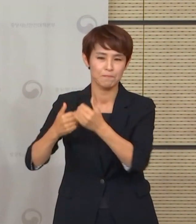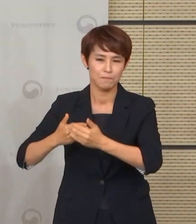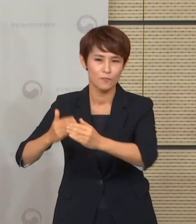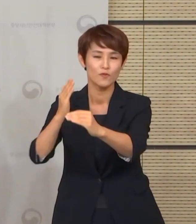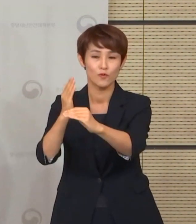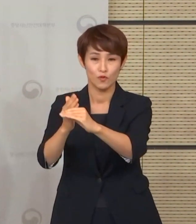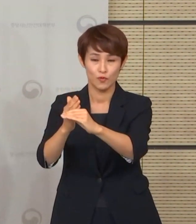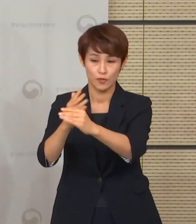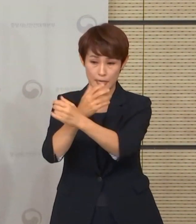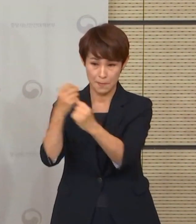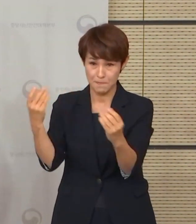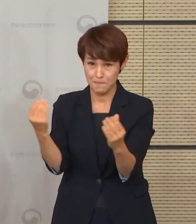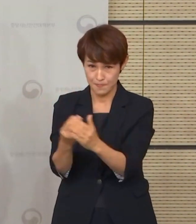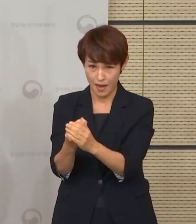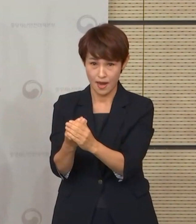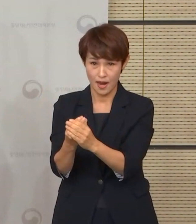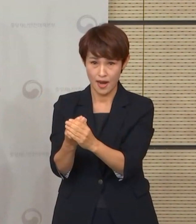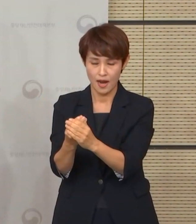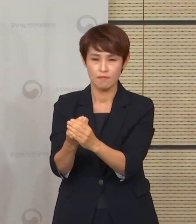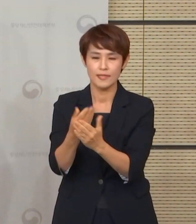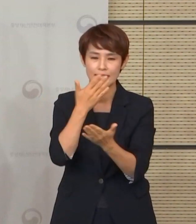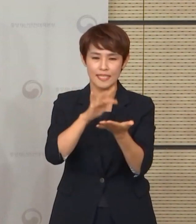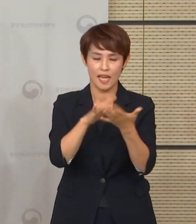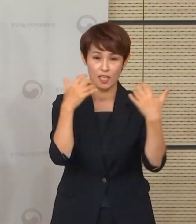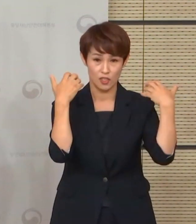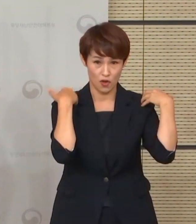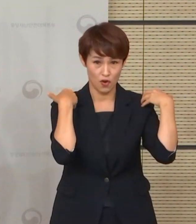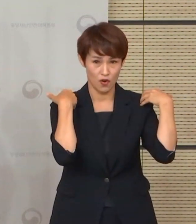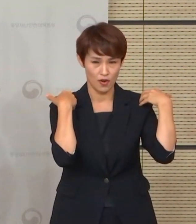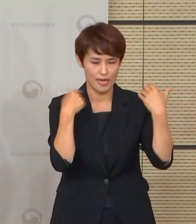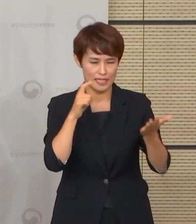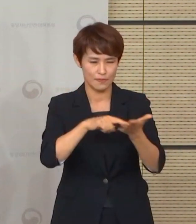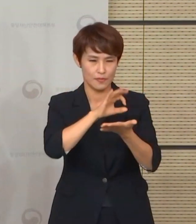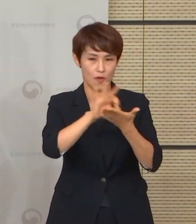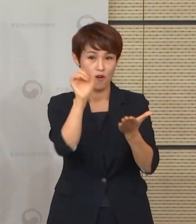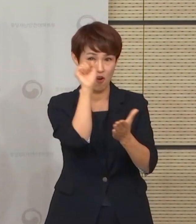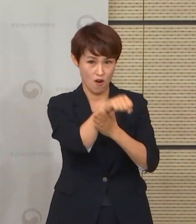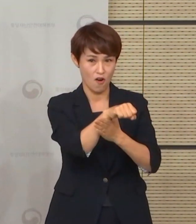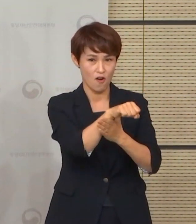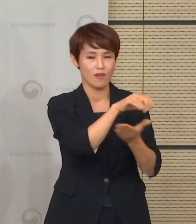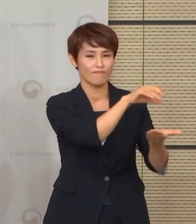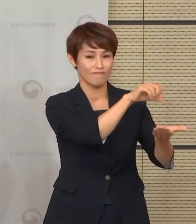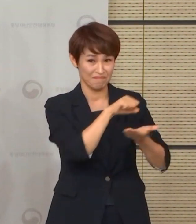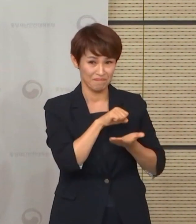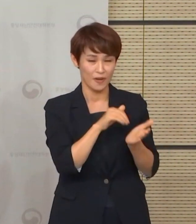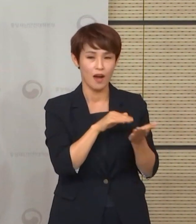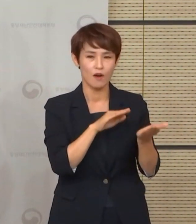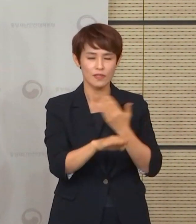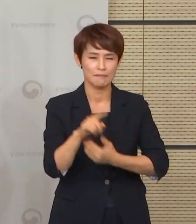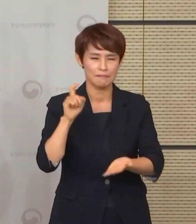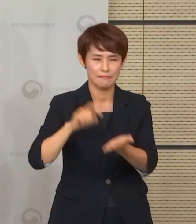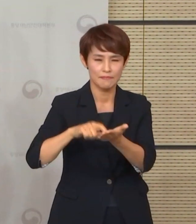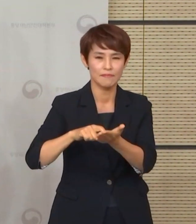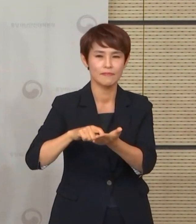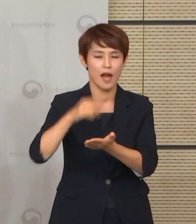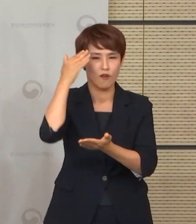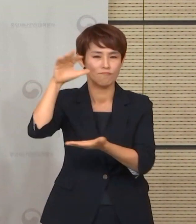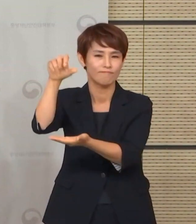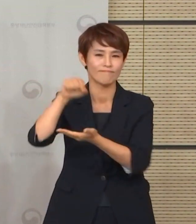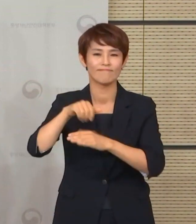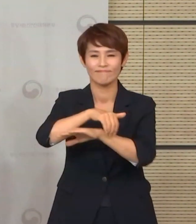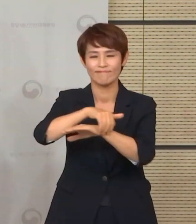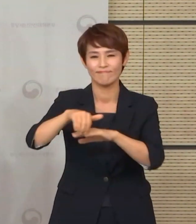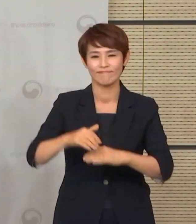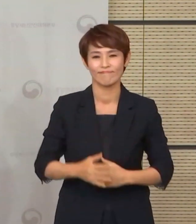계약이 완료되는 대로 식품의약품안전처 히 긴급 사용 승인을 거쳐 신속하게 국내 도입을